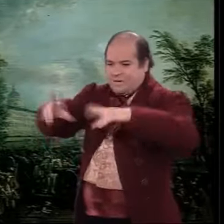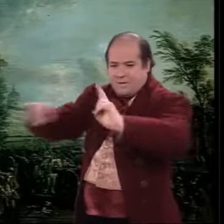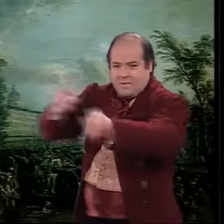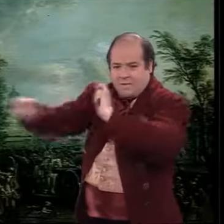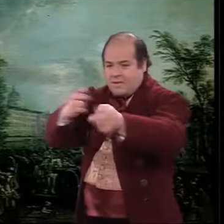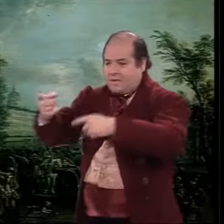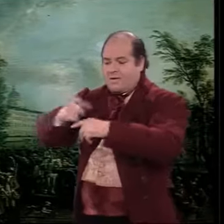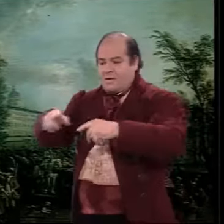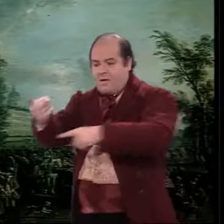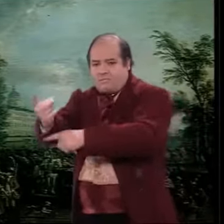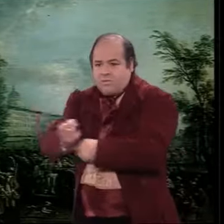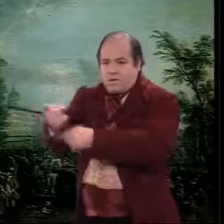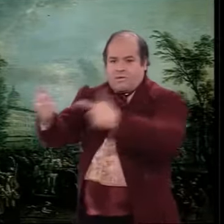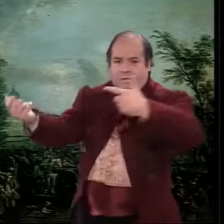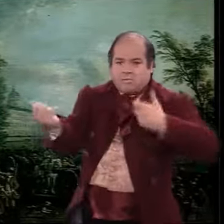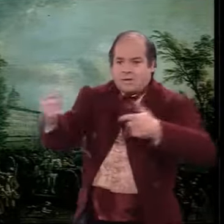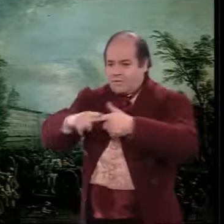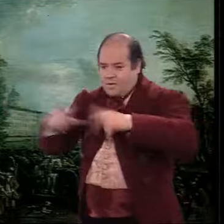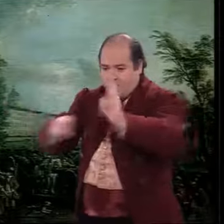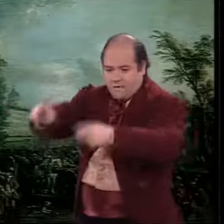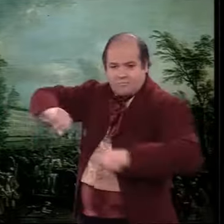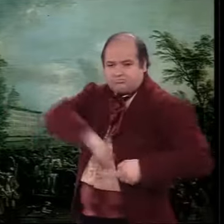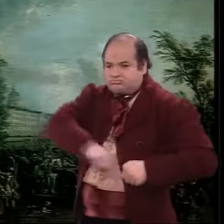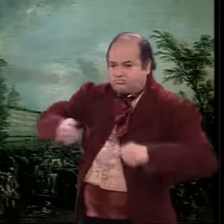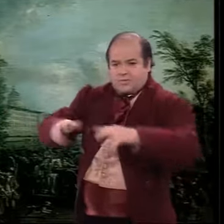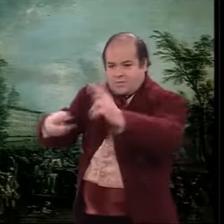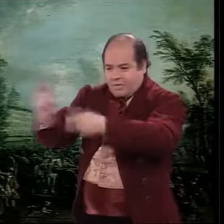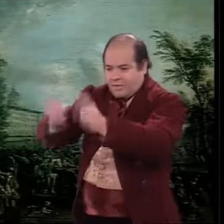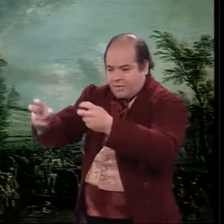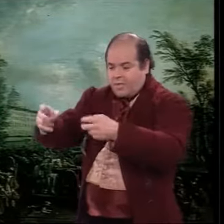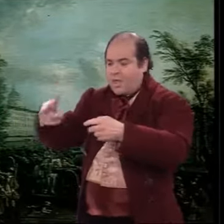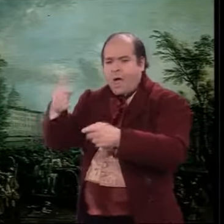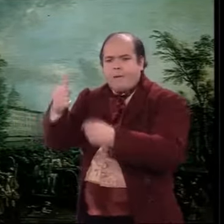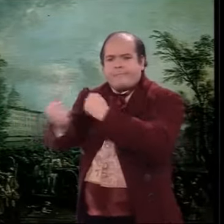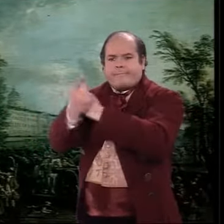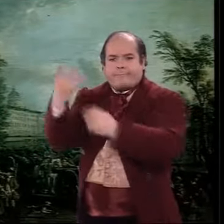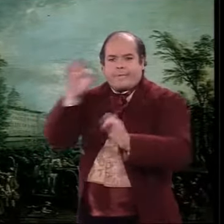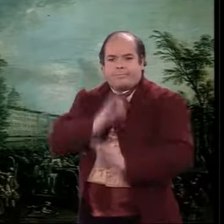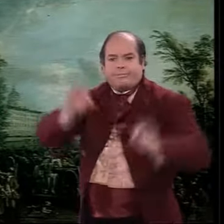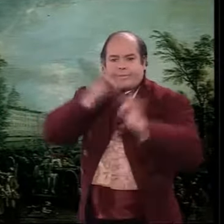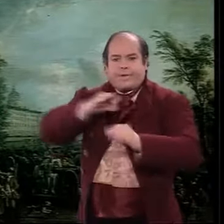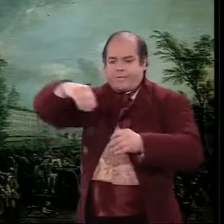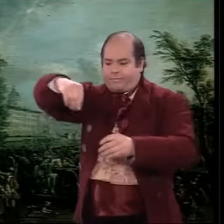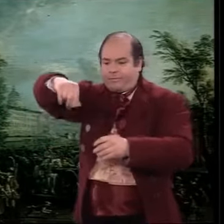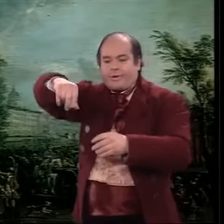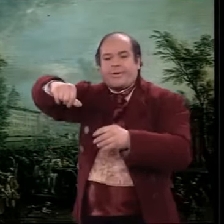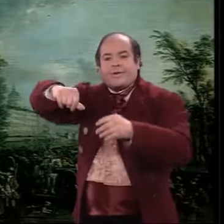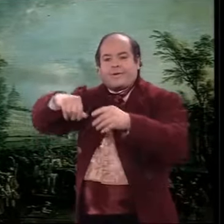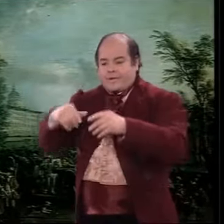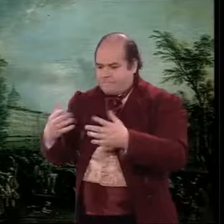Là, il y a des armes, des canons et des fusils, des milliers de fusils. Mais la poudre, où